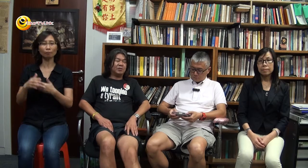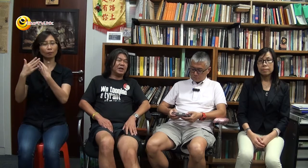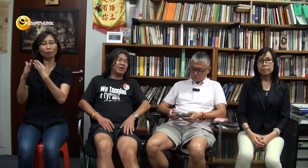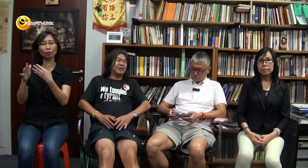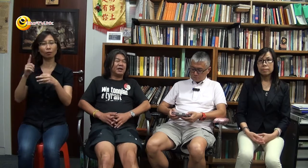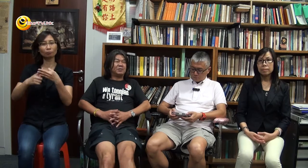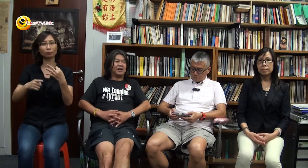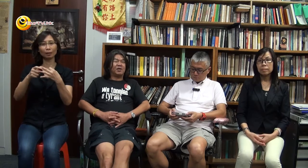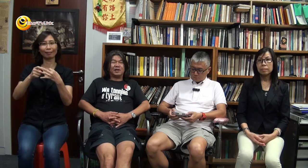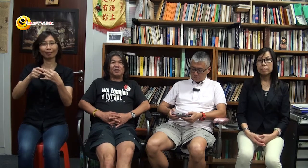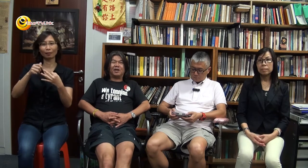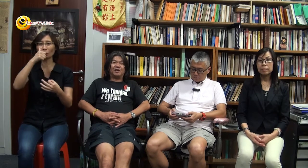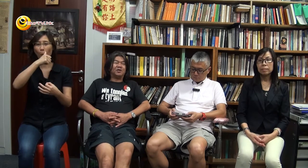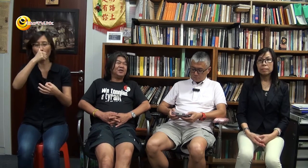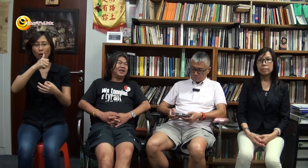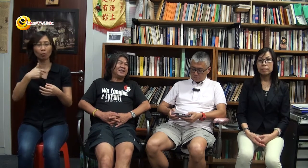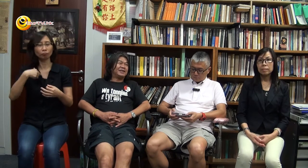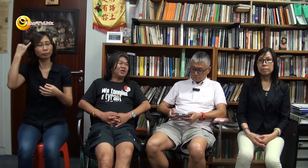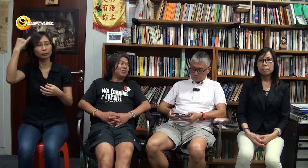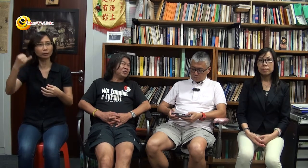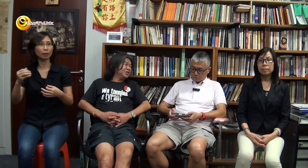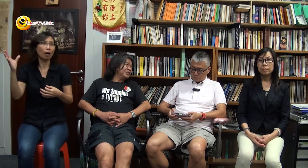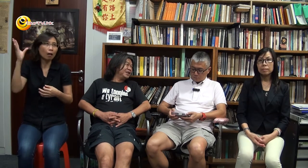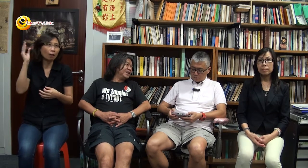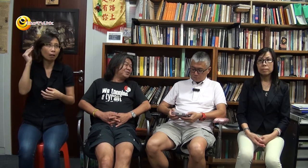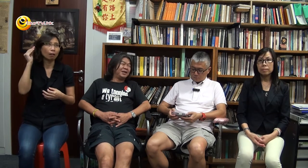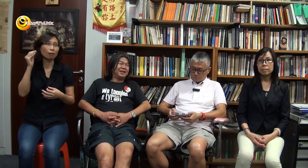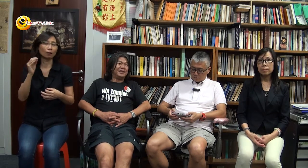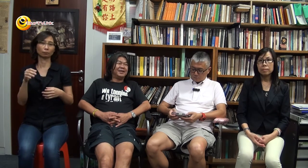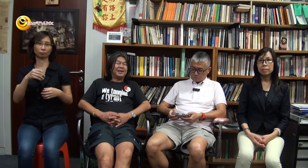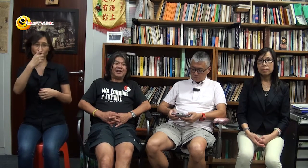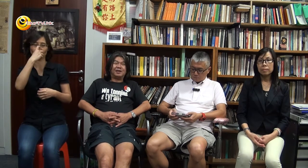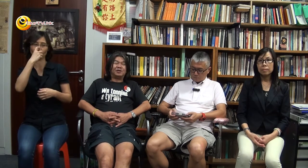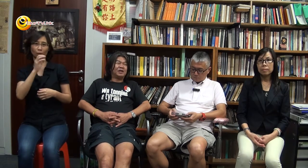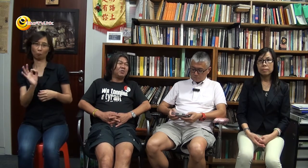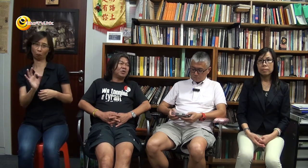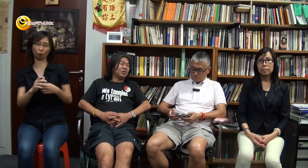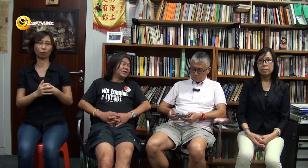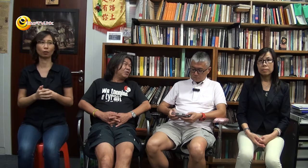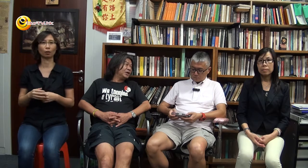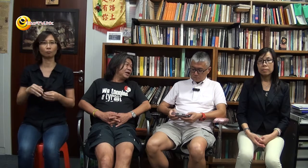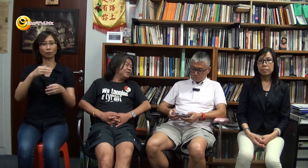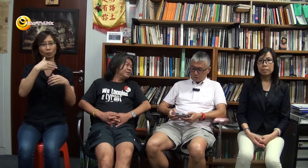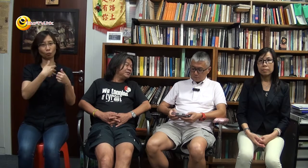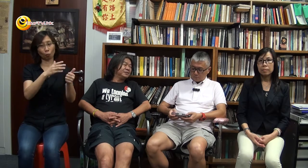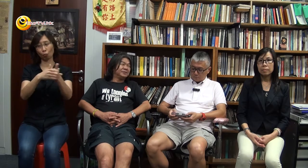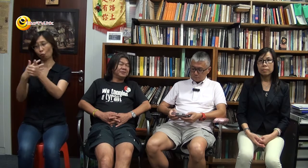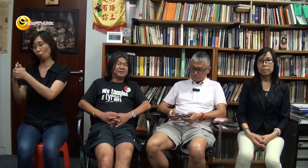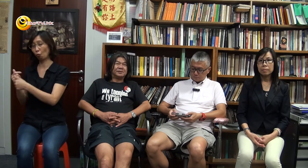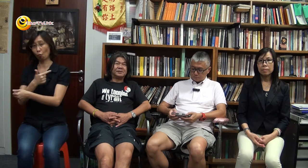鄧國威，我唔知係咪即係唔聽梁振英講係要清洗公務員啦，係咪？而家啲公務員都好多走啊，而家。